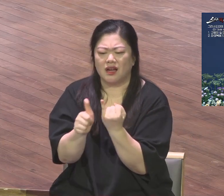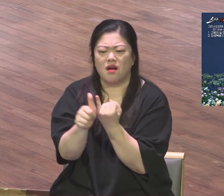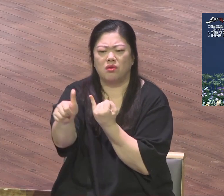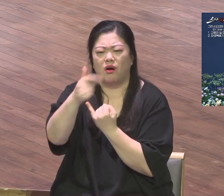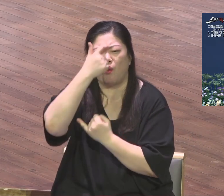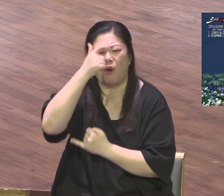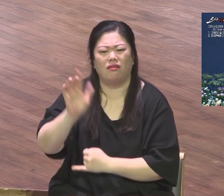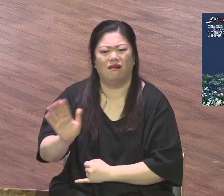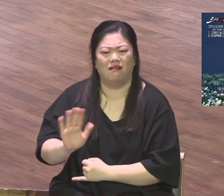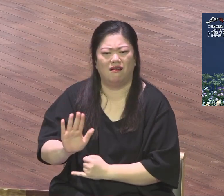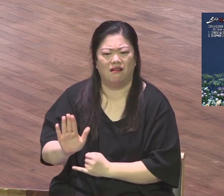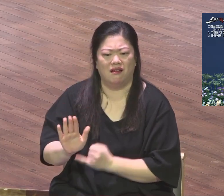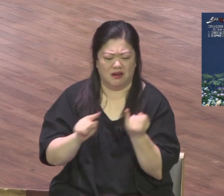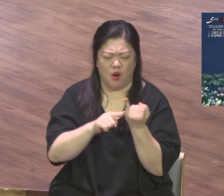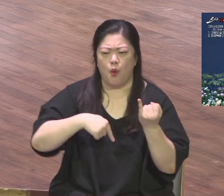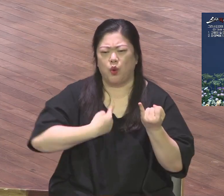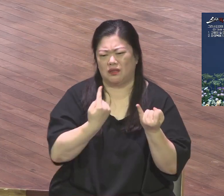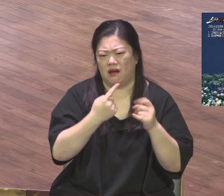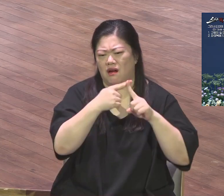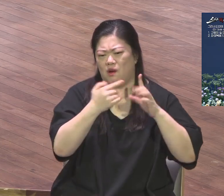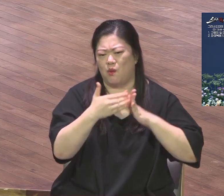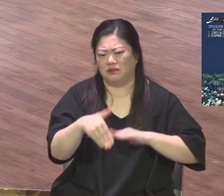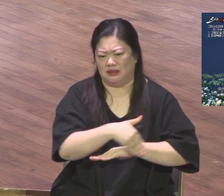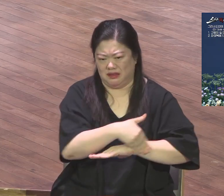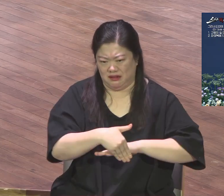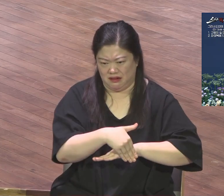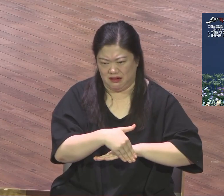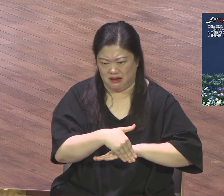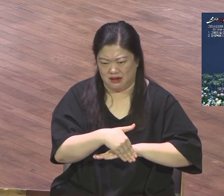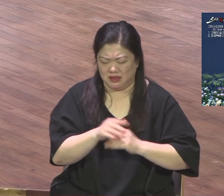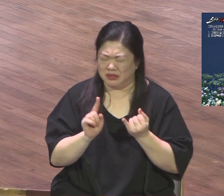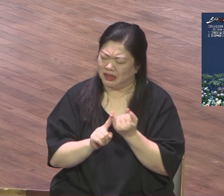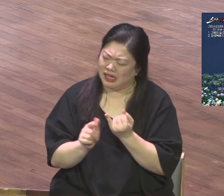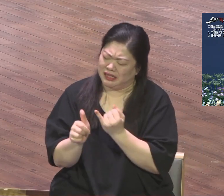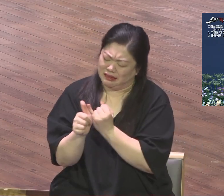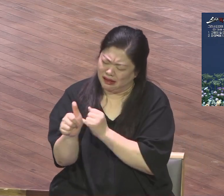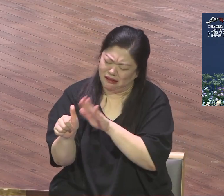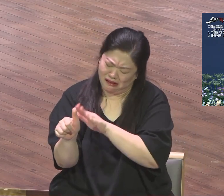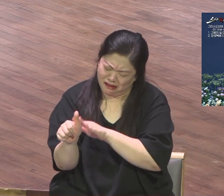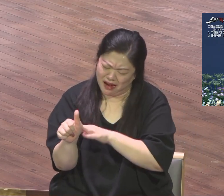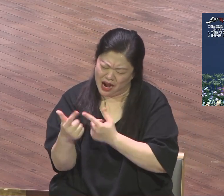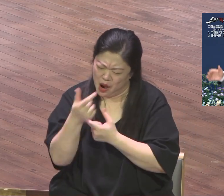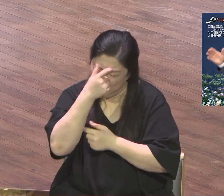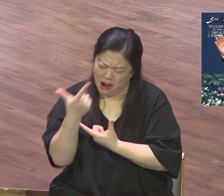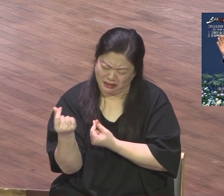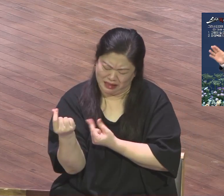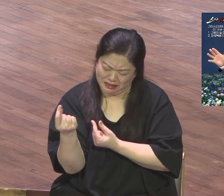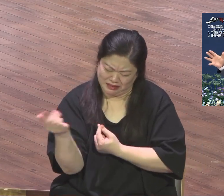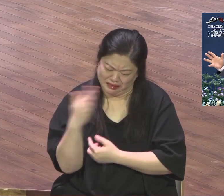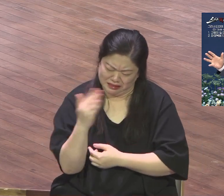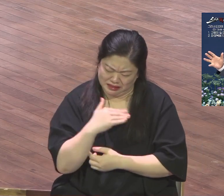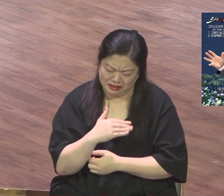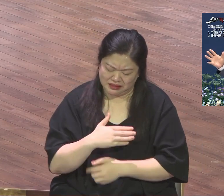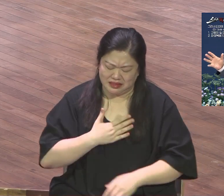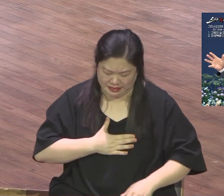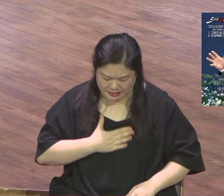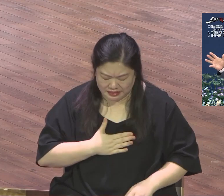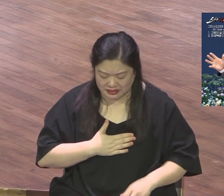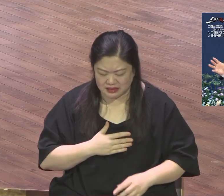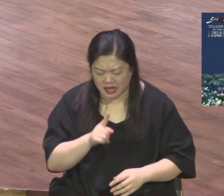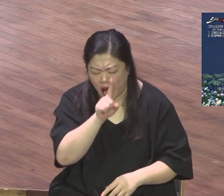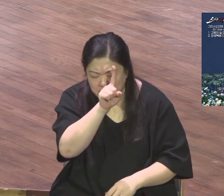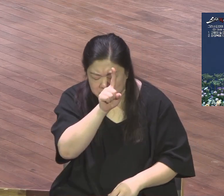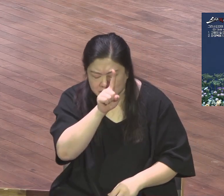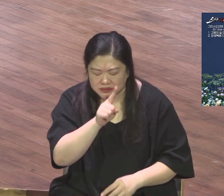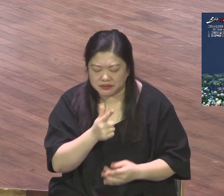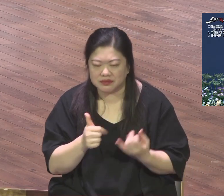이제 체라기도 시간에 한번 남편이 따라갔대요. 그 은혜 분위기에서 성도들이 이제 합심해서